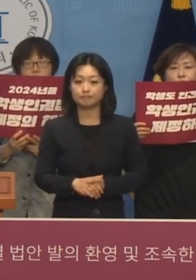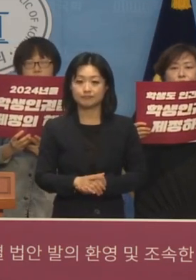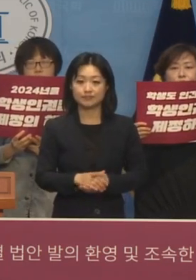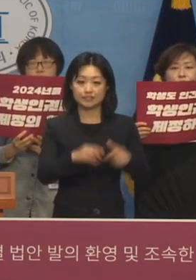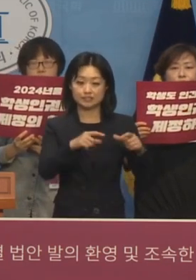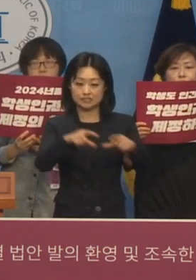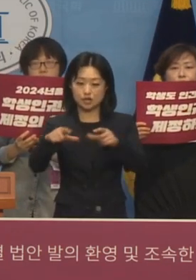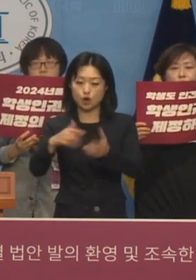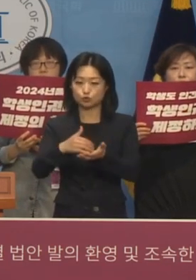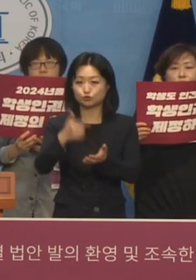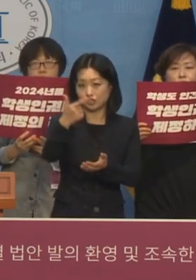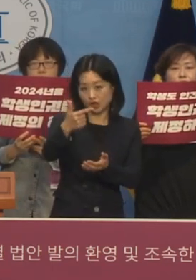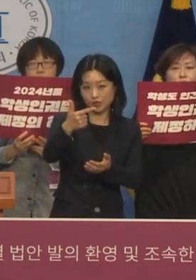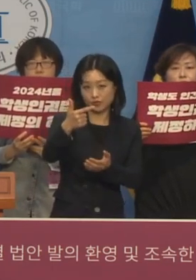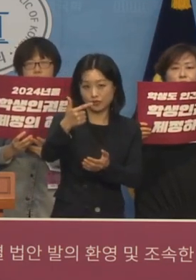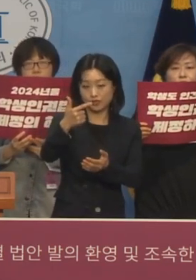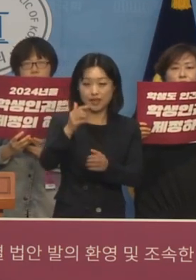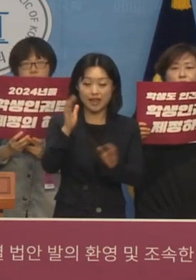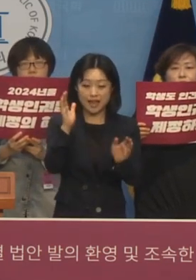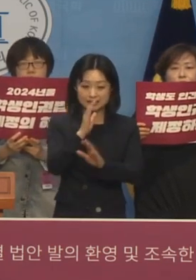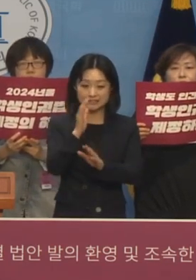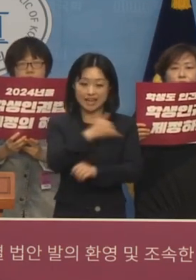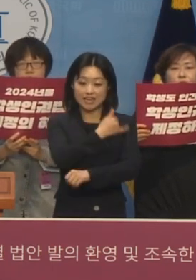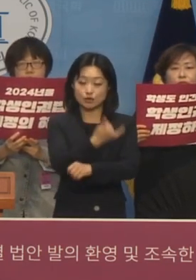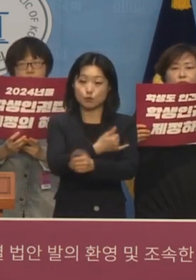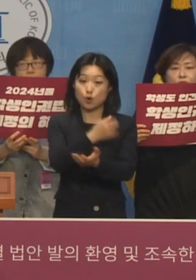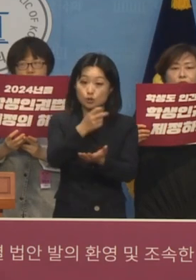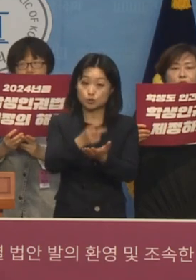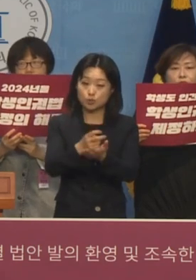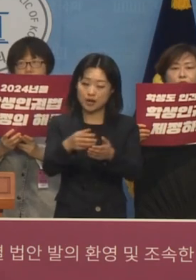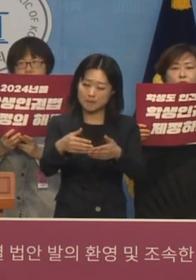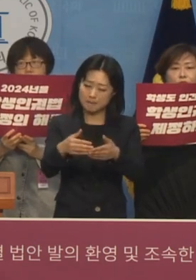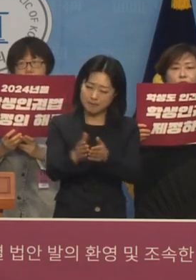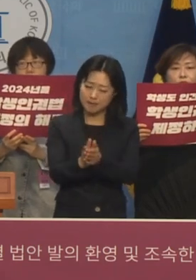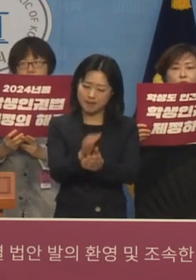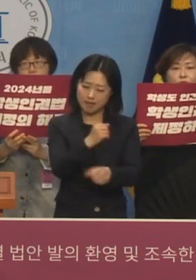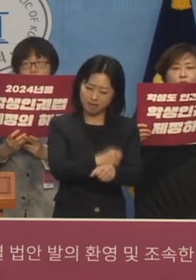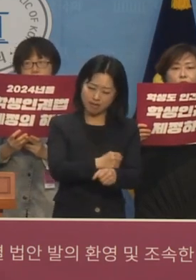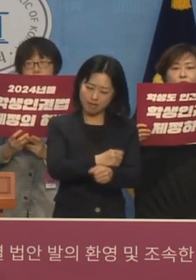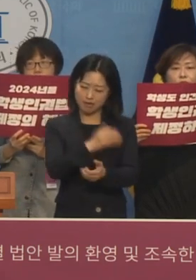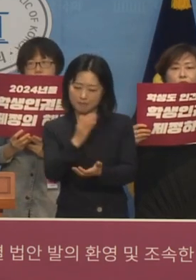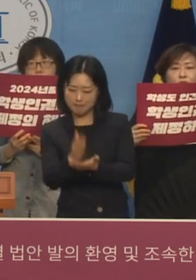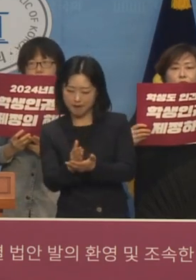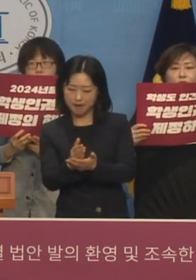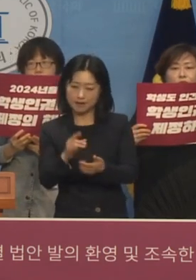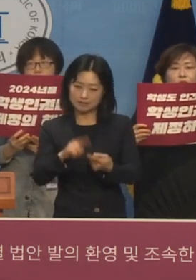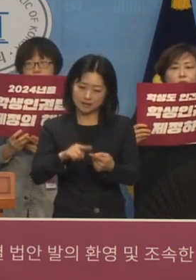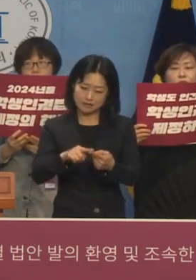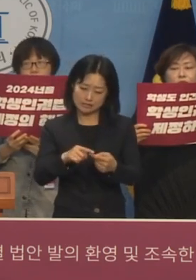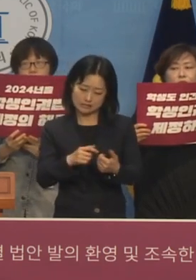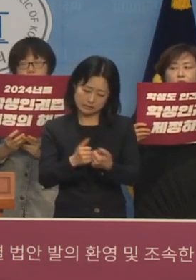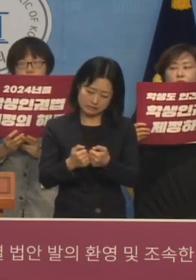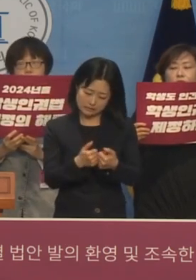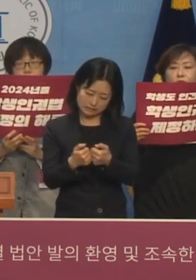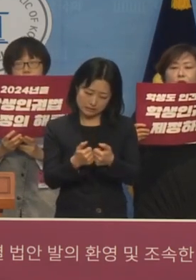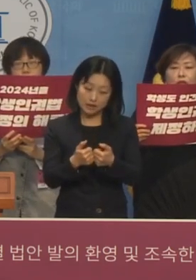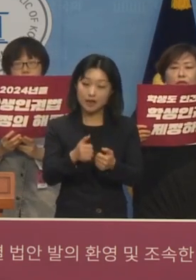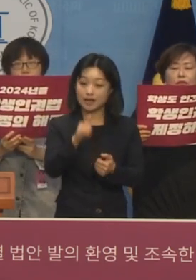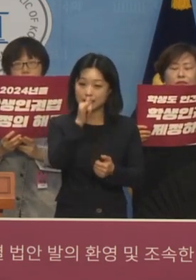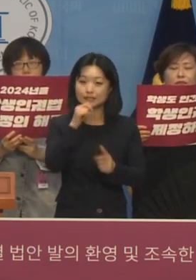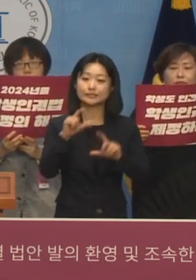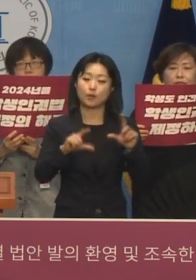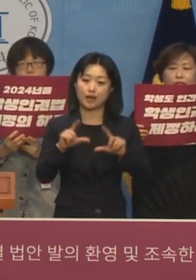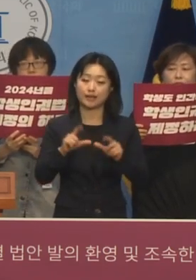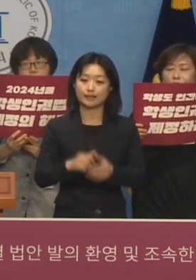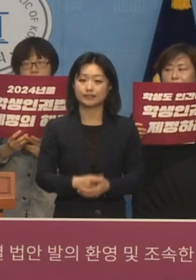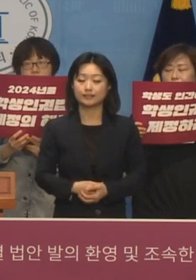6군데 있는 학생인권 조례가 폐지될 것인가 말 것인가, 이런 아주 절박한 상황에 놓여